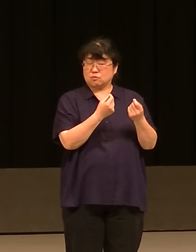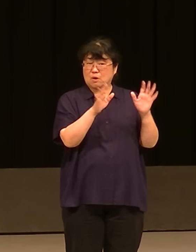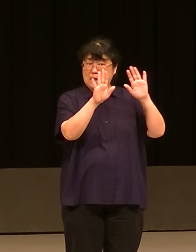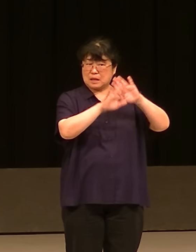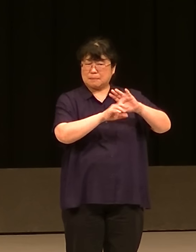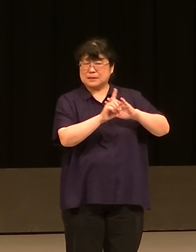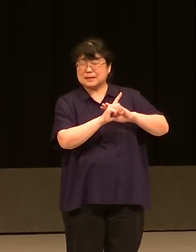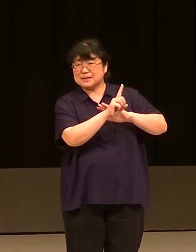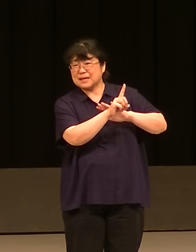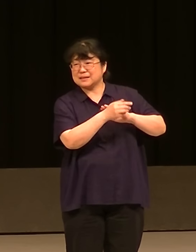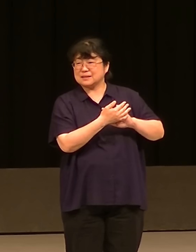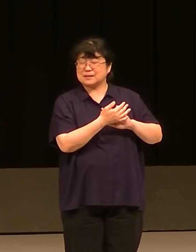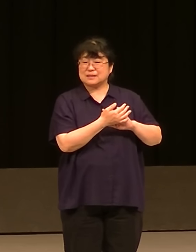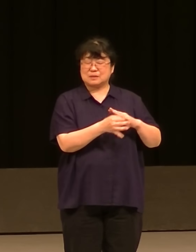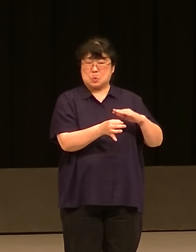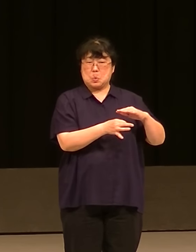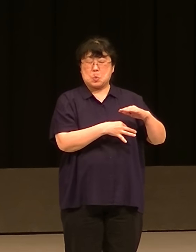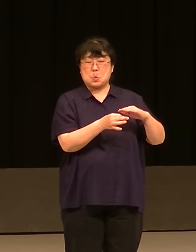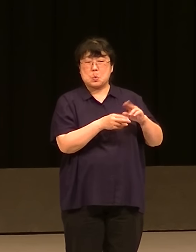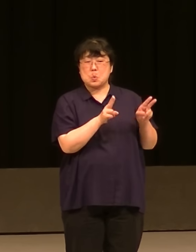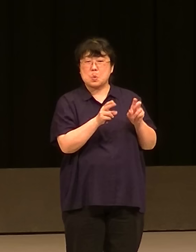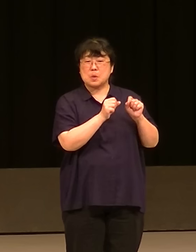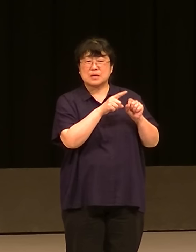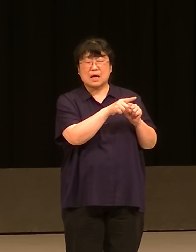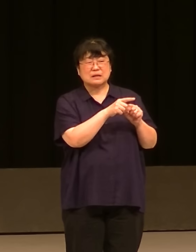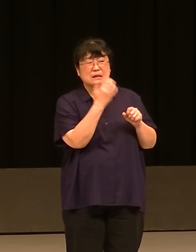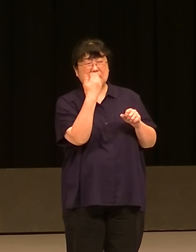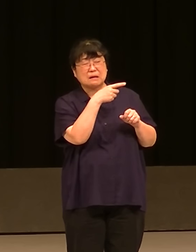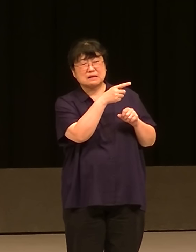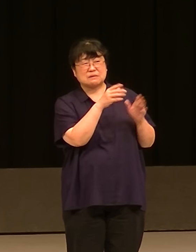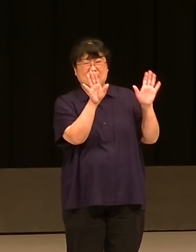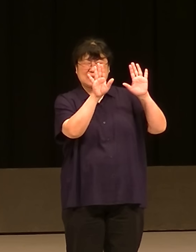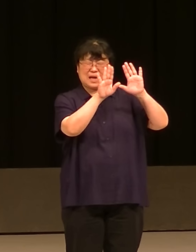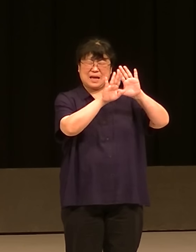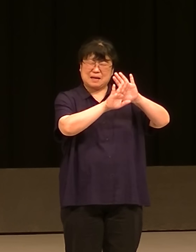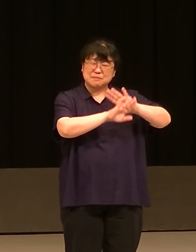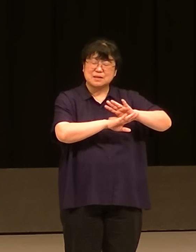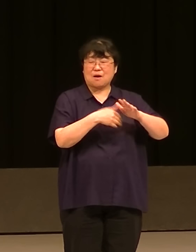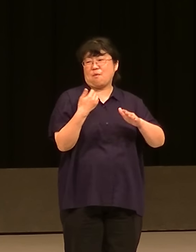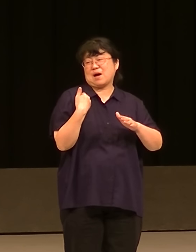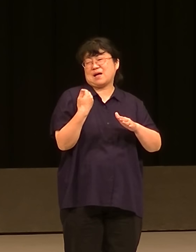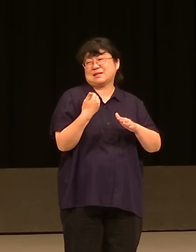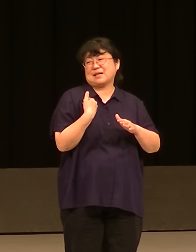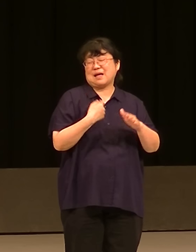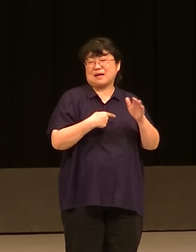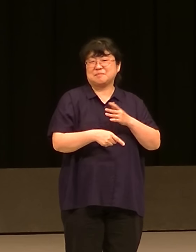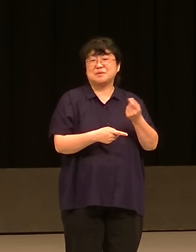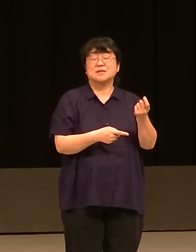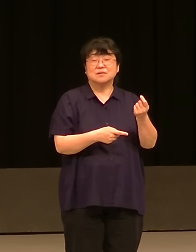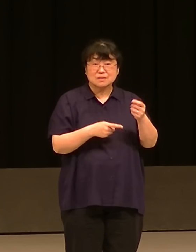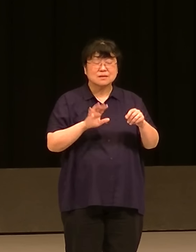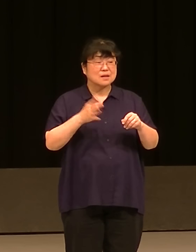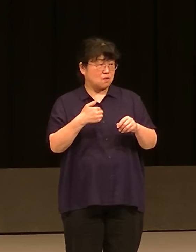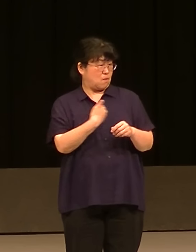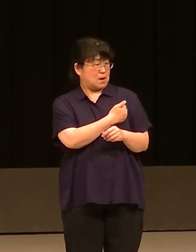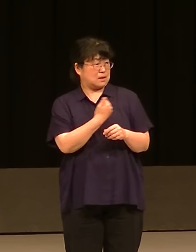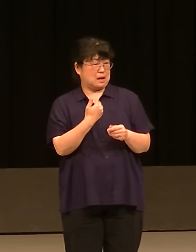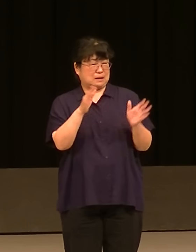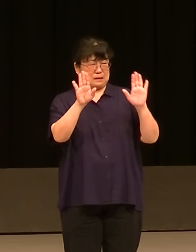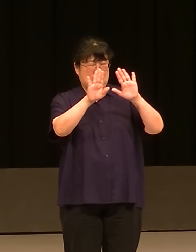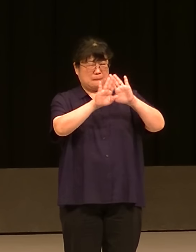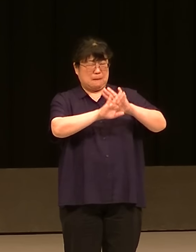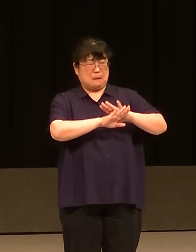いう裏金工作やってて平気だっていうのはもう闇が全然分かってないということですが、我々にはその闇がどんなに